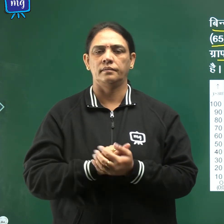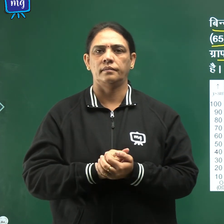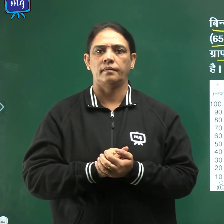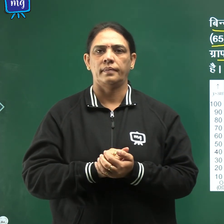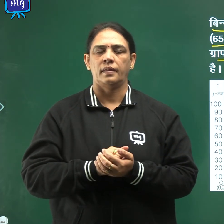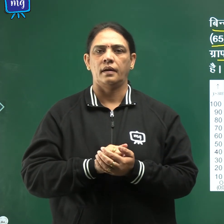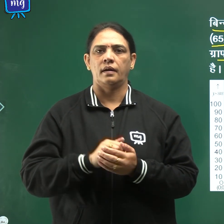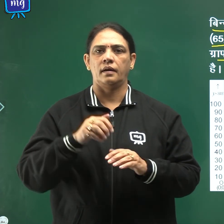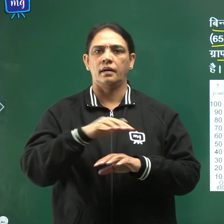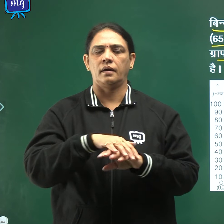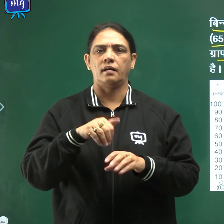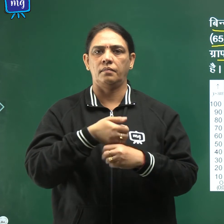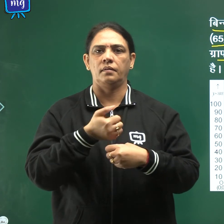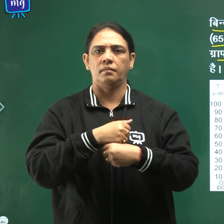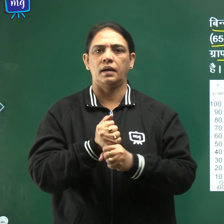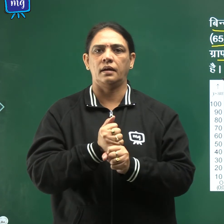आलेखित